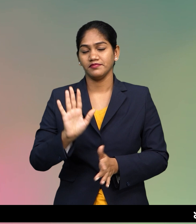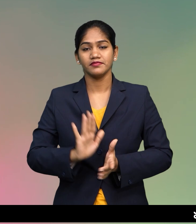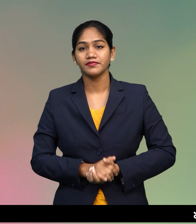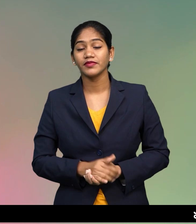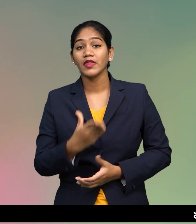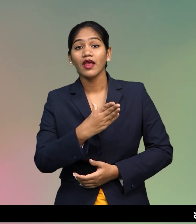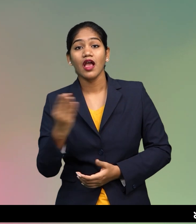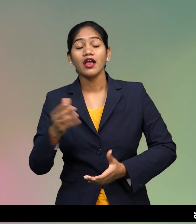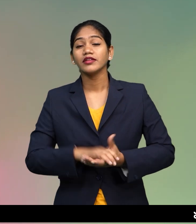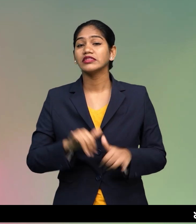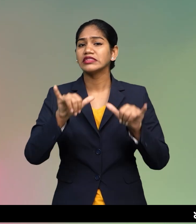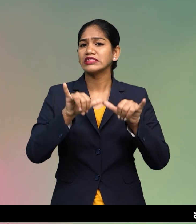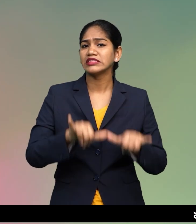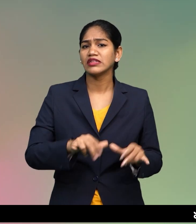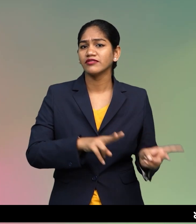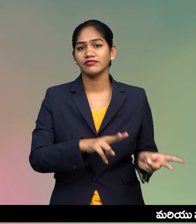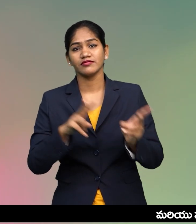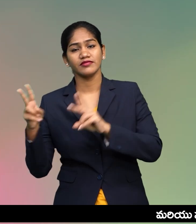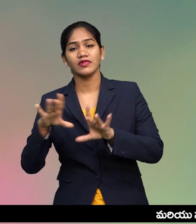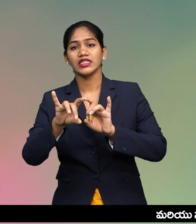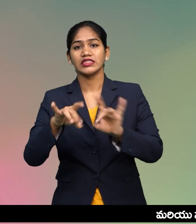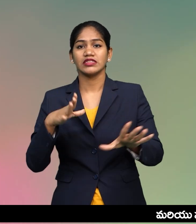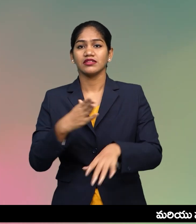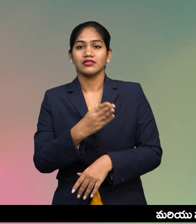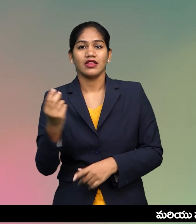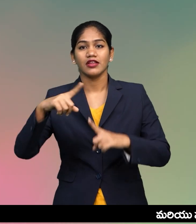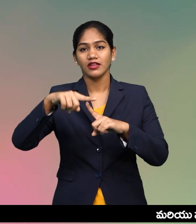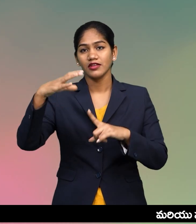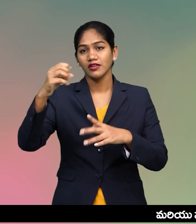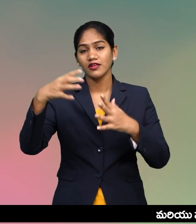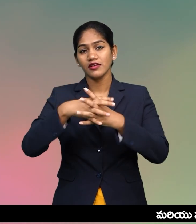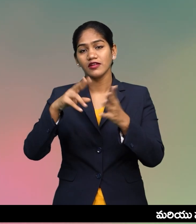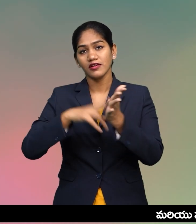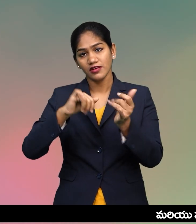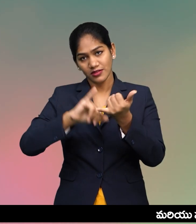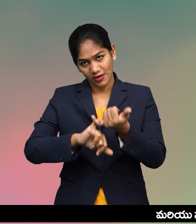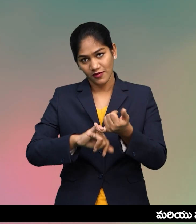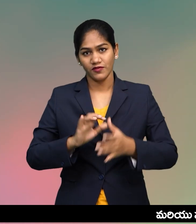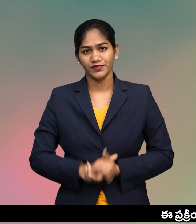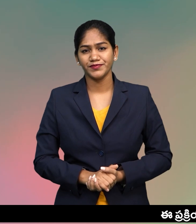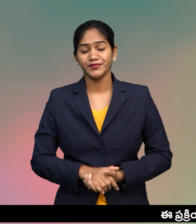మరియు నగరాల్లో మరియు పట్టణాలలో నివసిస్తున్నారు. ఈ